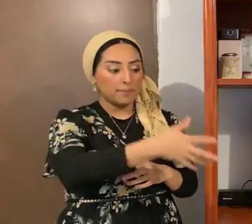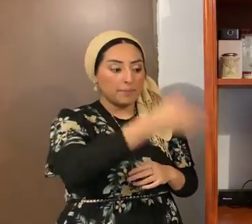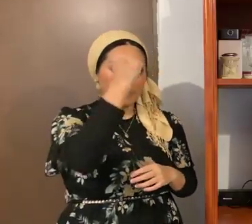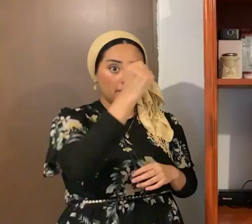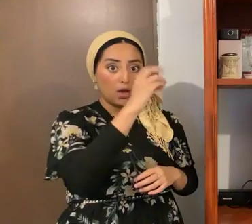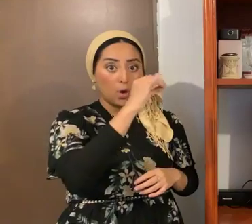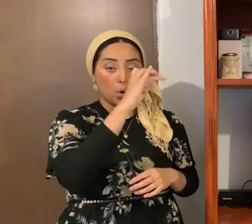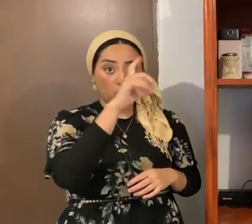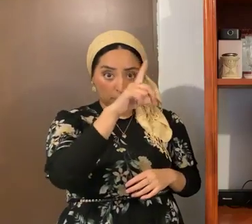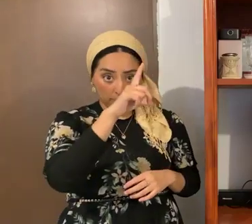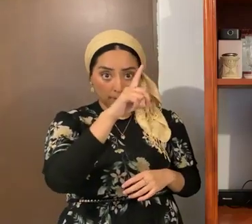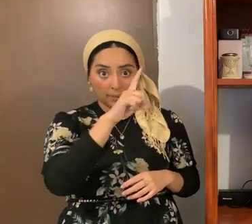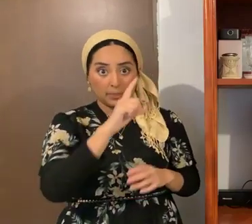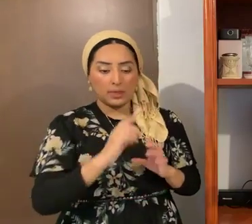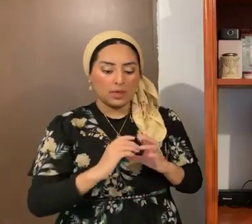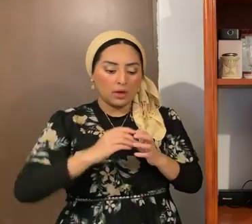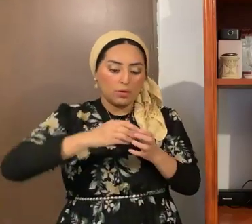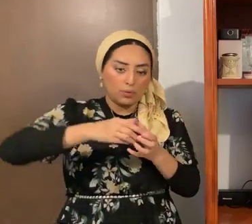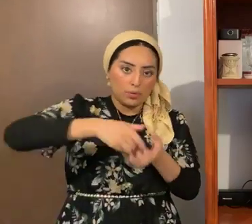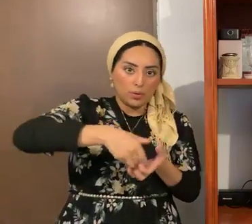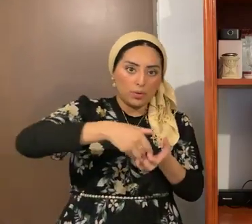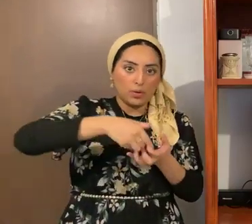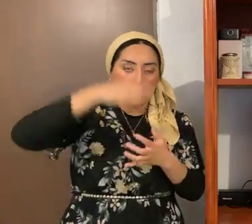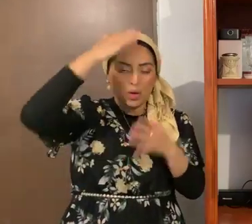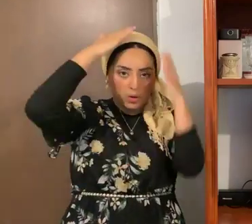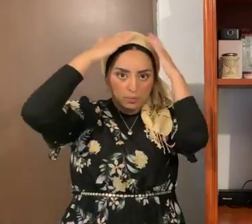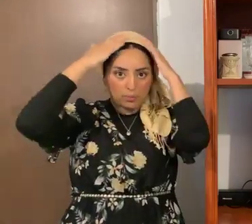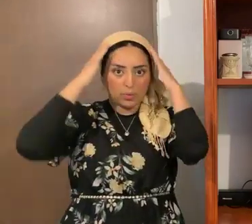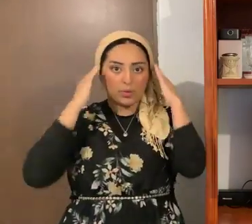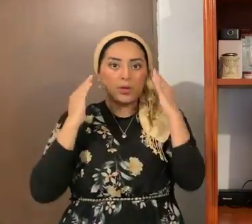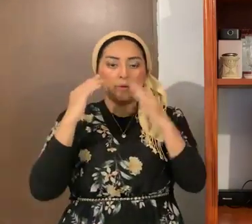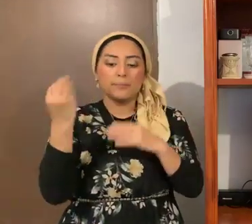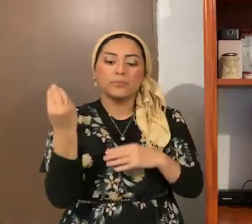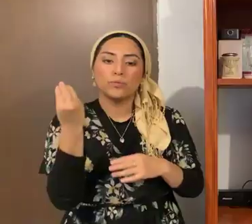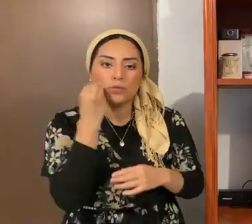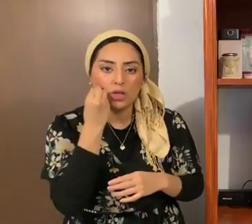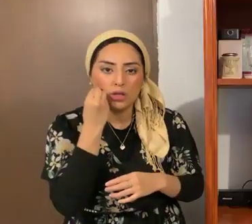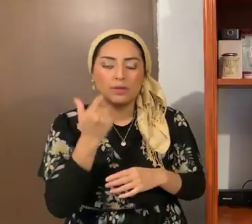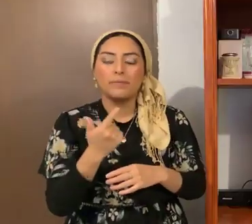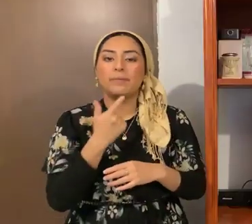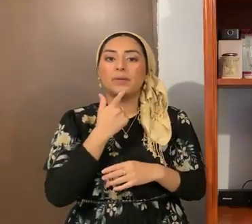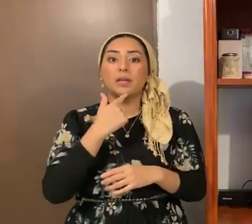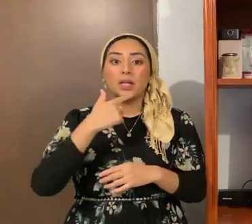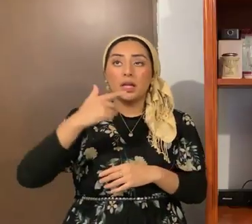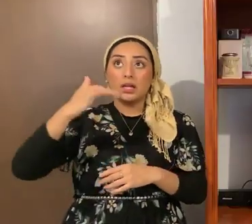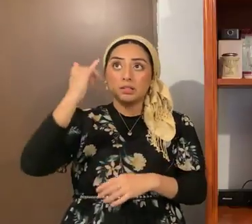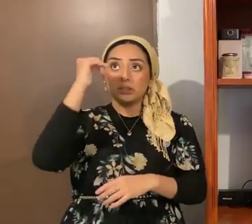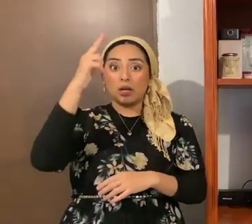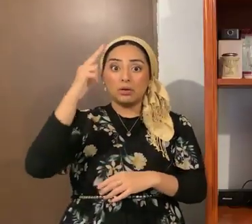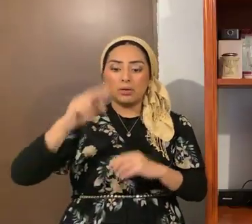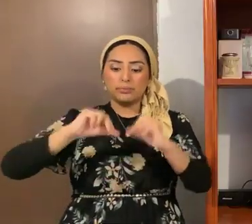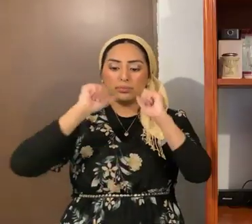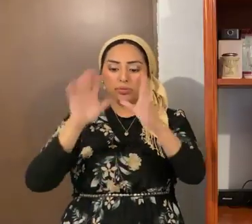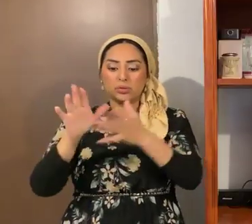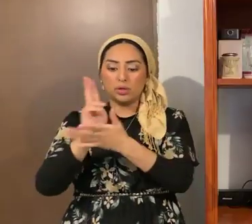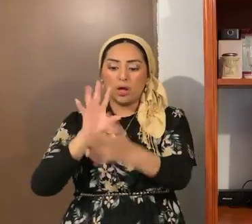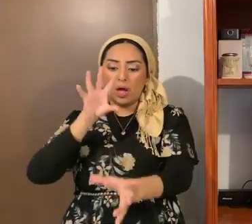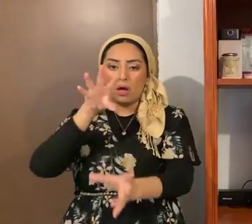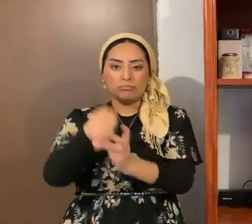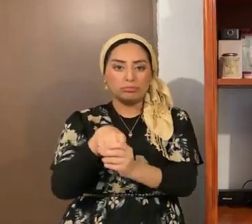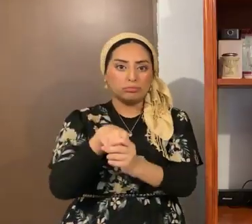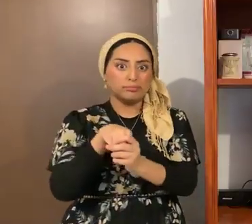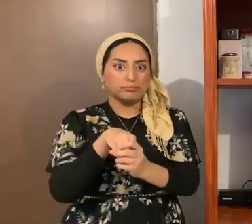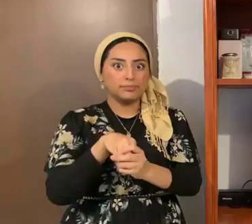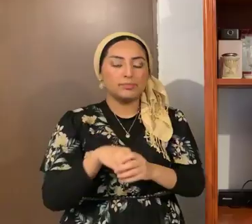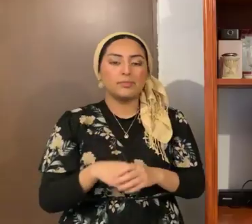redoma de aceite, la derramó sobre su cabeza y lo besó y le dijo: ¿no te ha ungido Yahweh por príncipe sobre su pueblo Israel? Ahora, pero tenía que venir